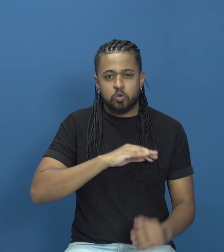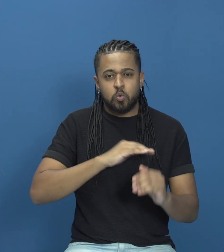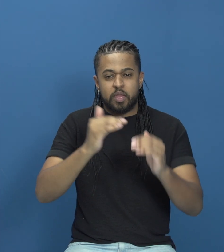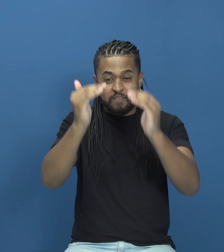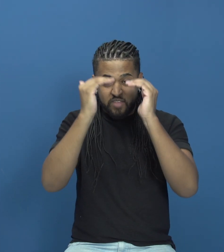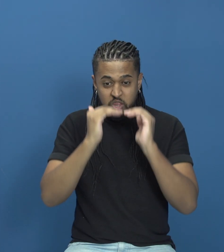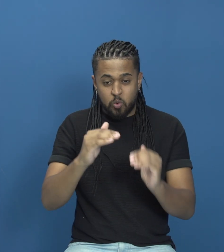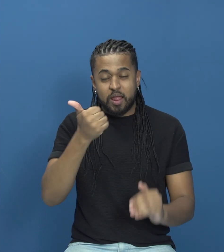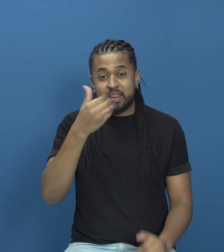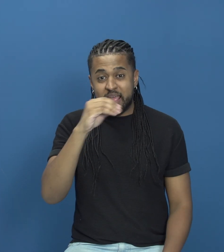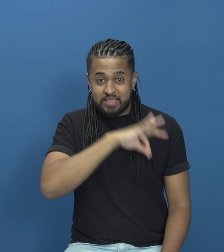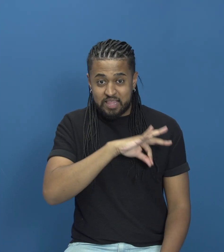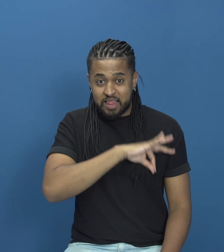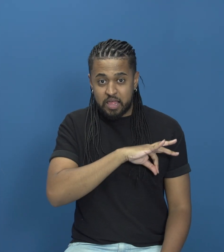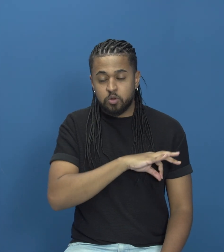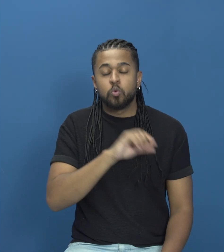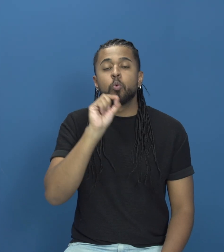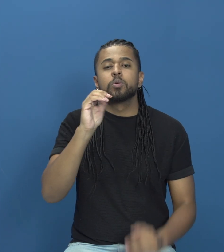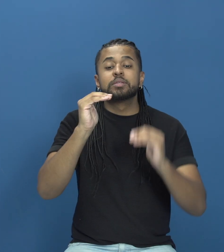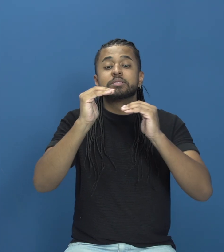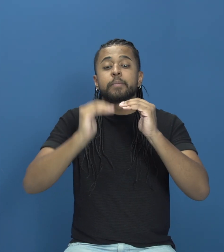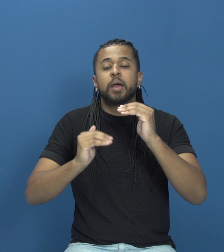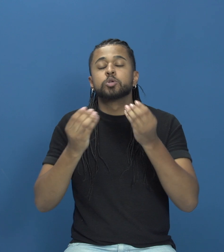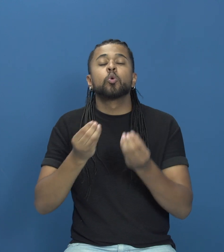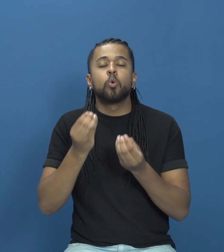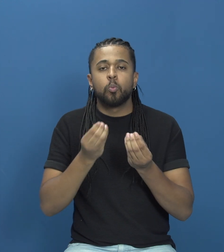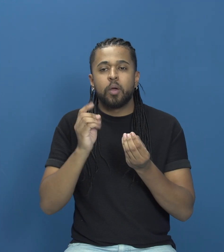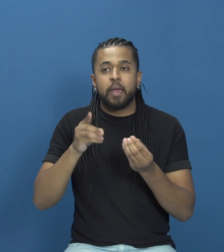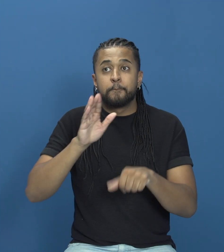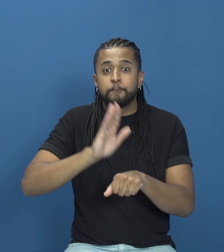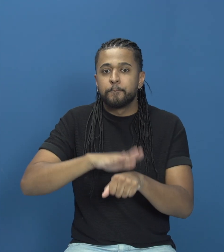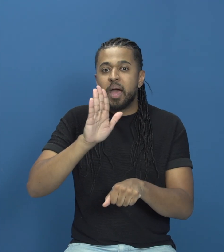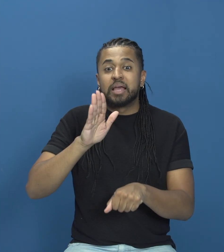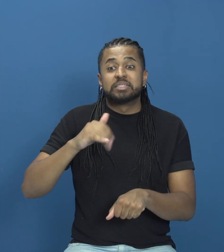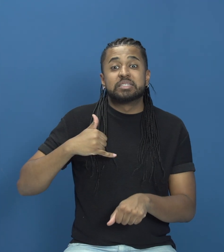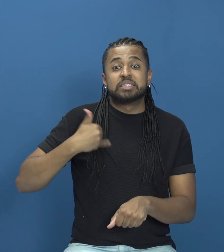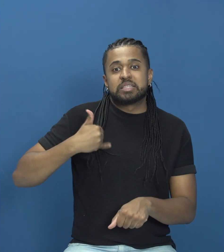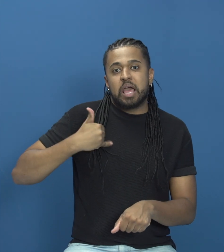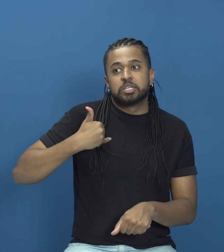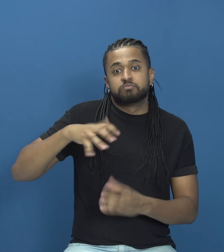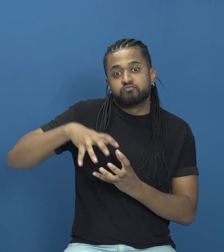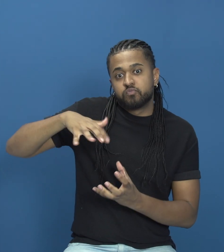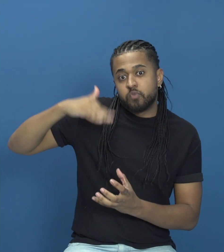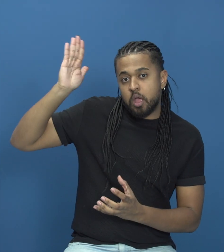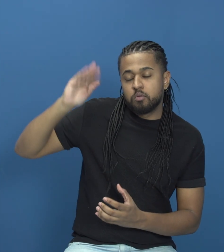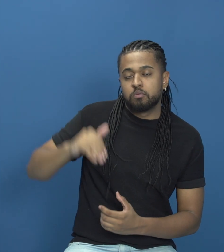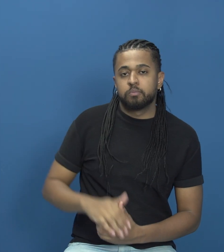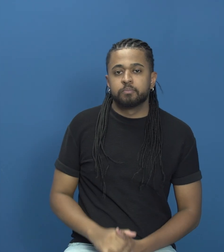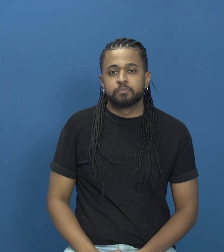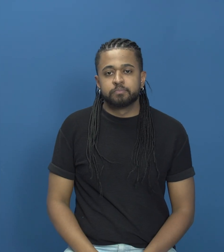a 10 salários mínimos, o critério de desempate será a maior idade.